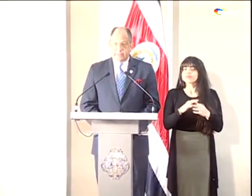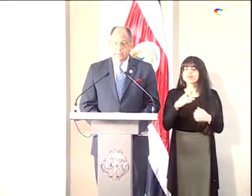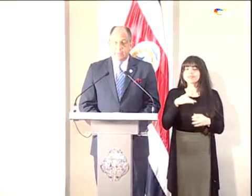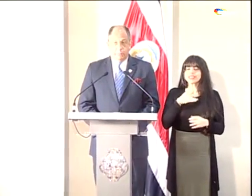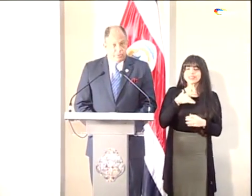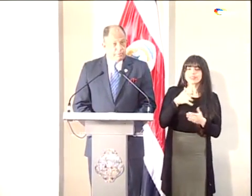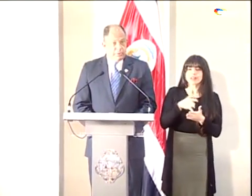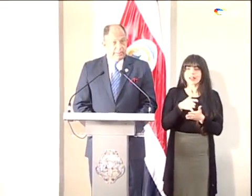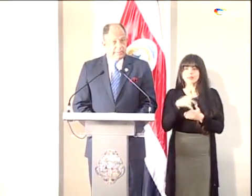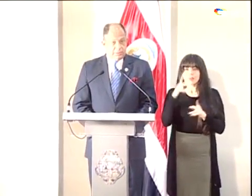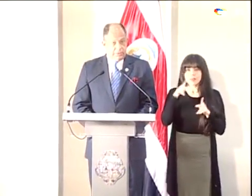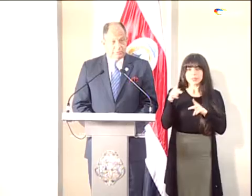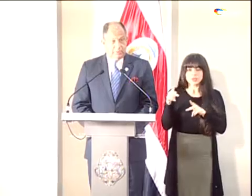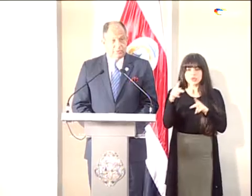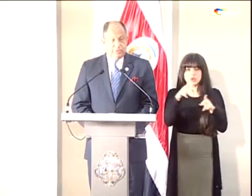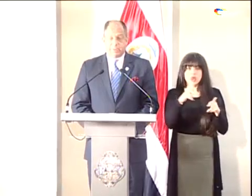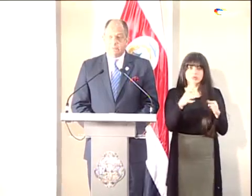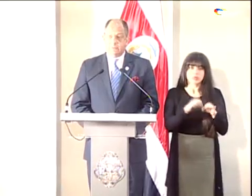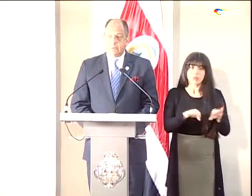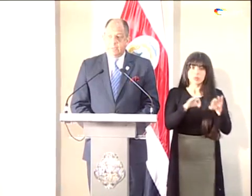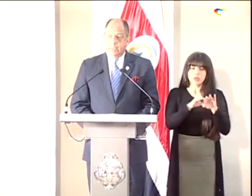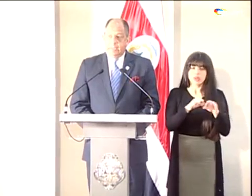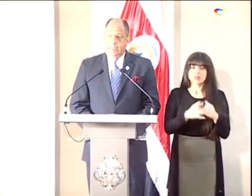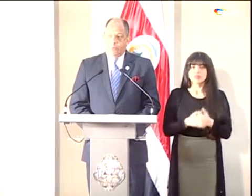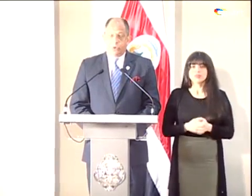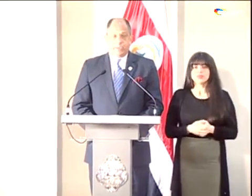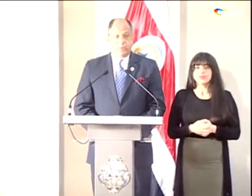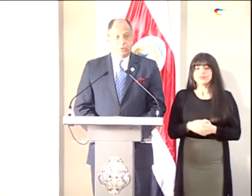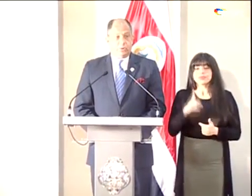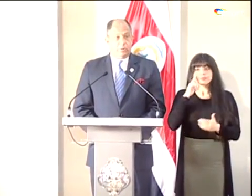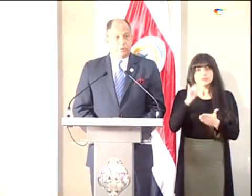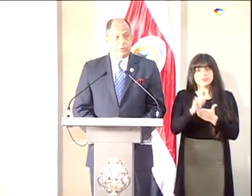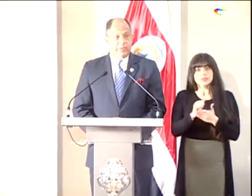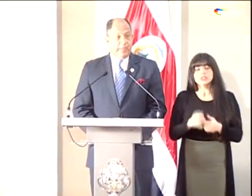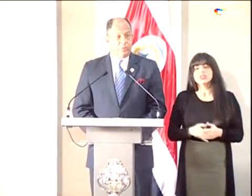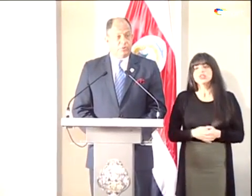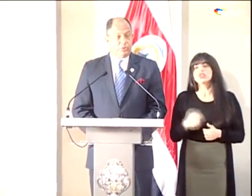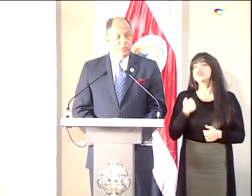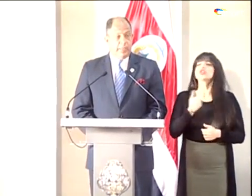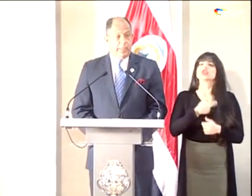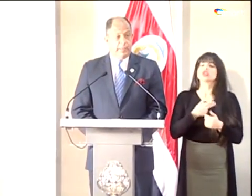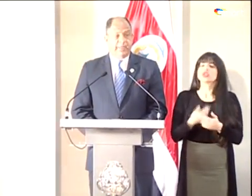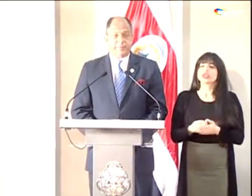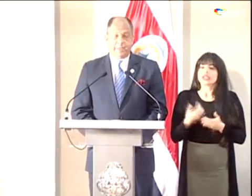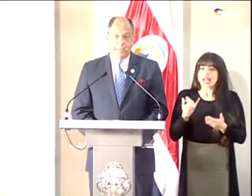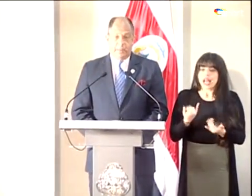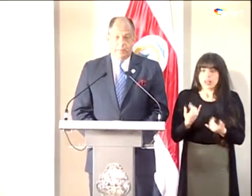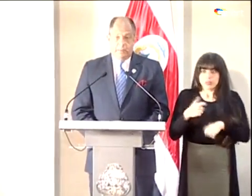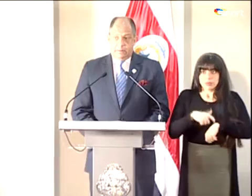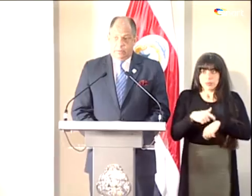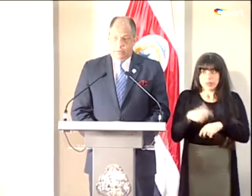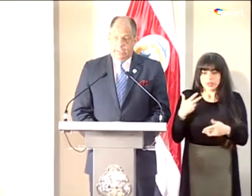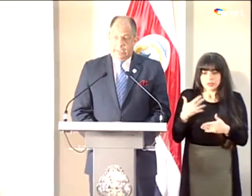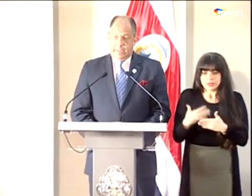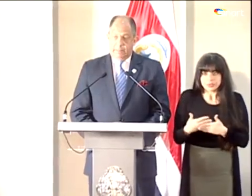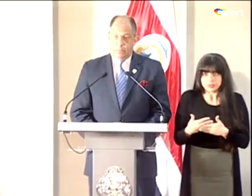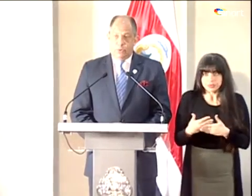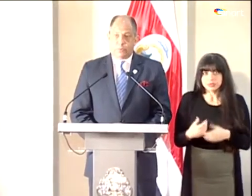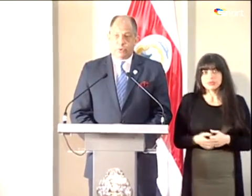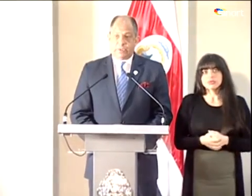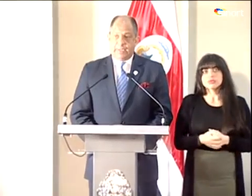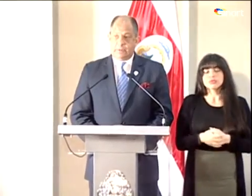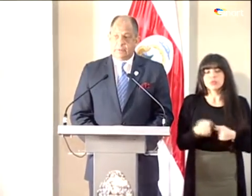sensibilidades muy importantes de todas las personas y por lo tanto llegamos a la víspera de una